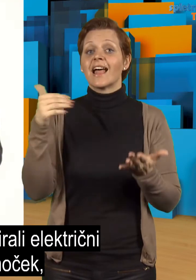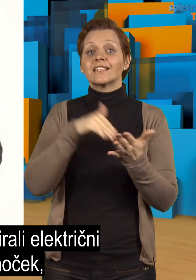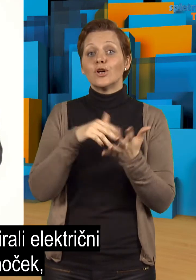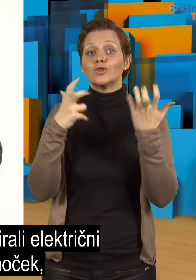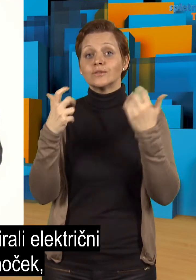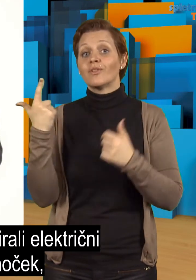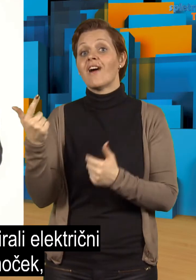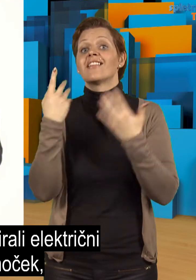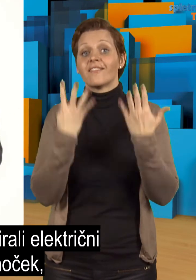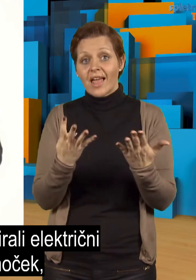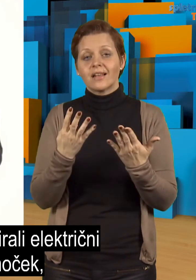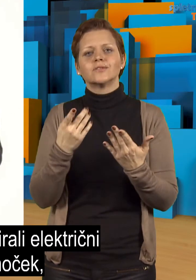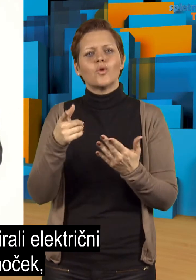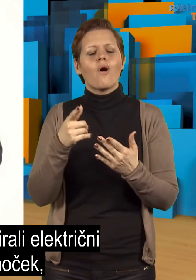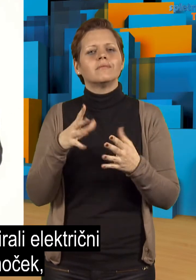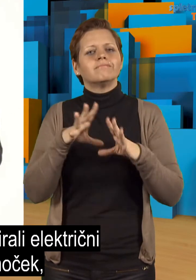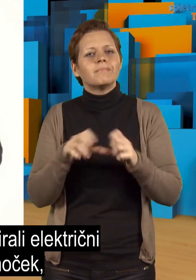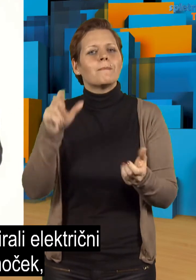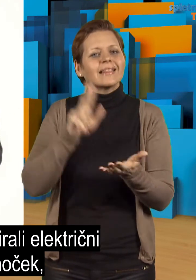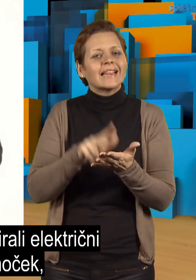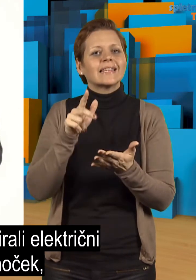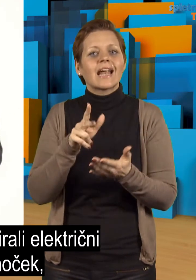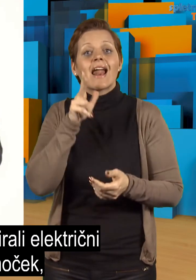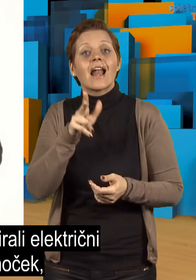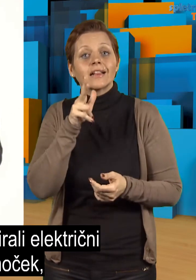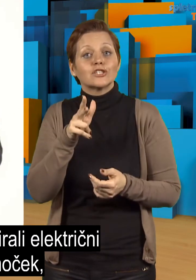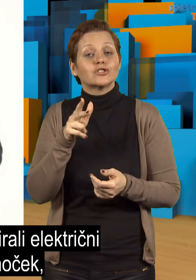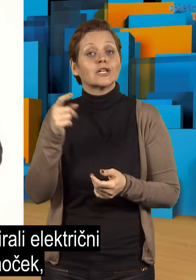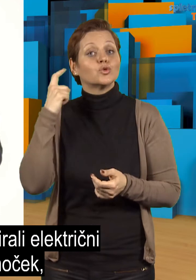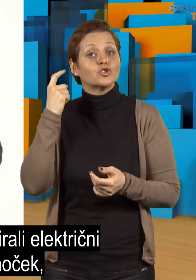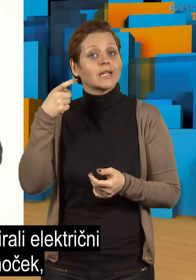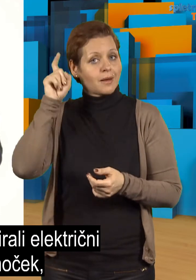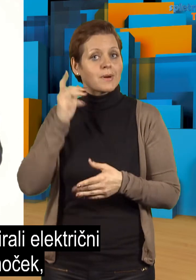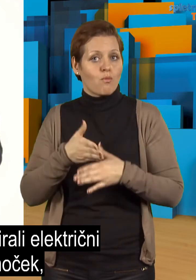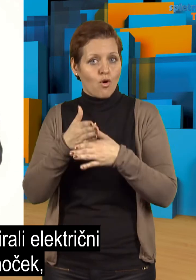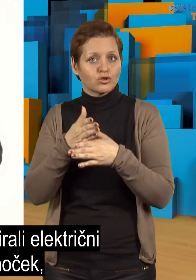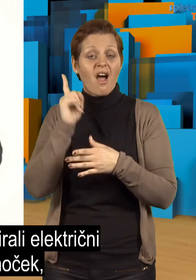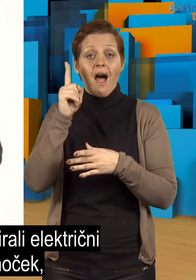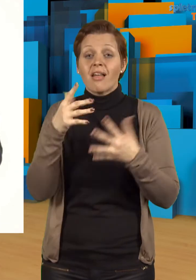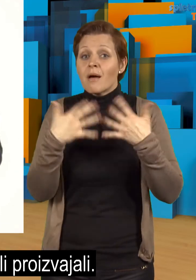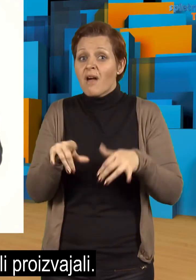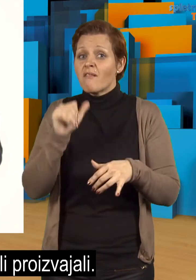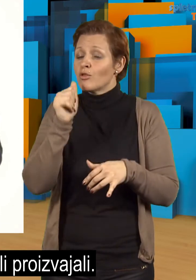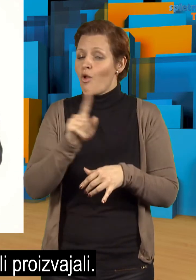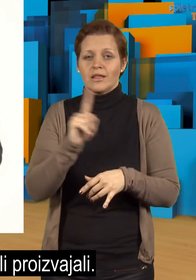Leta 1892 so patentirali električni slušni pripomoček, a naprave niso nikoli